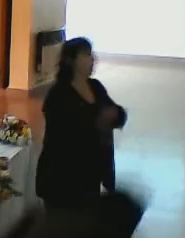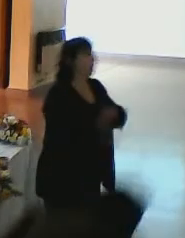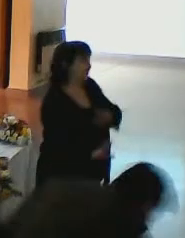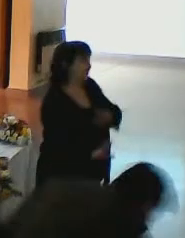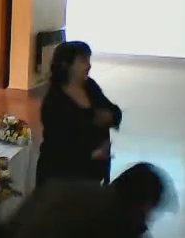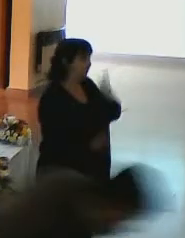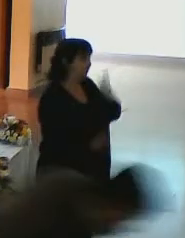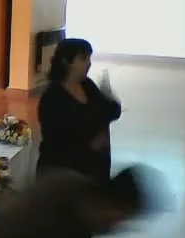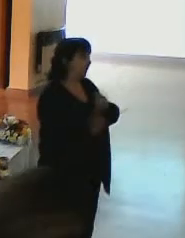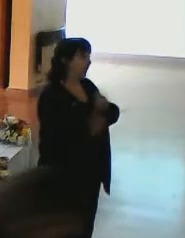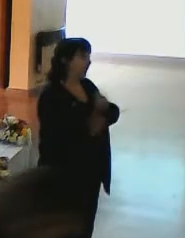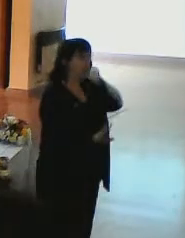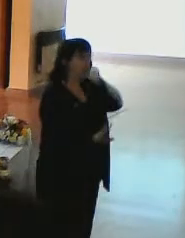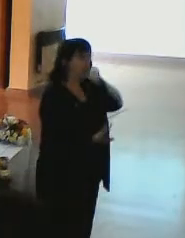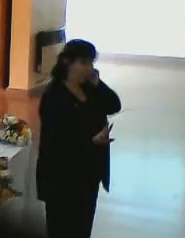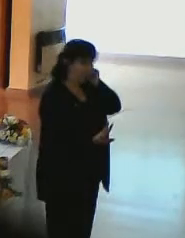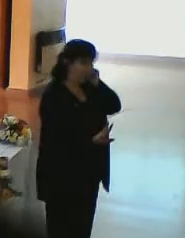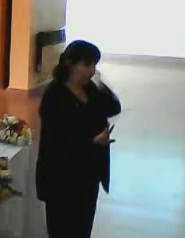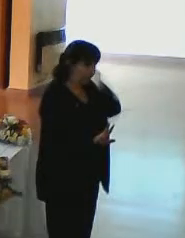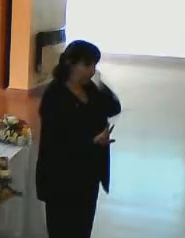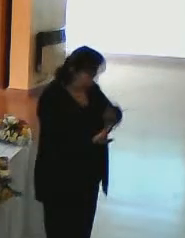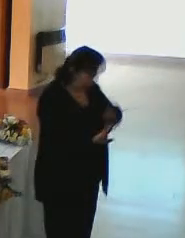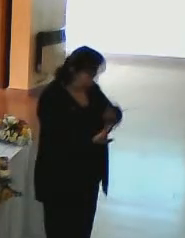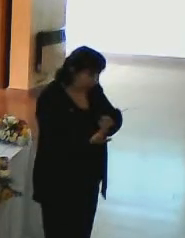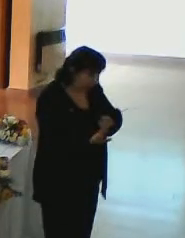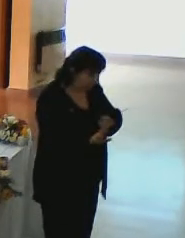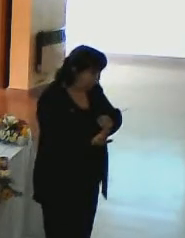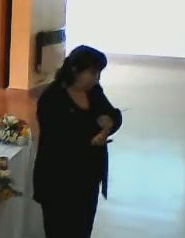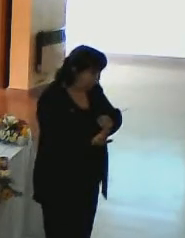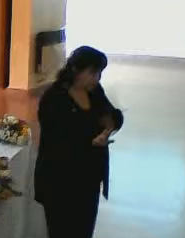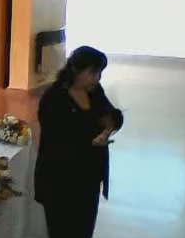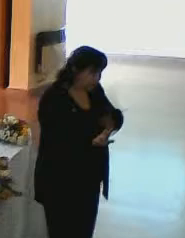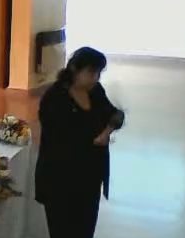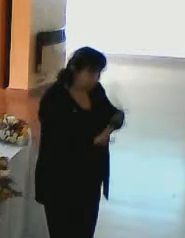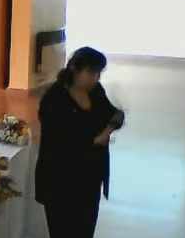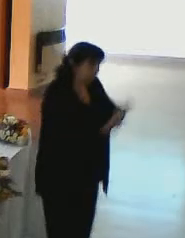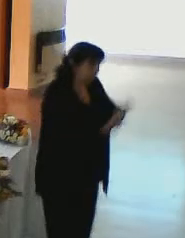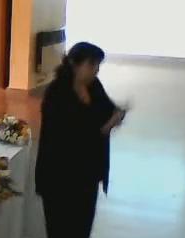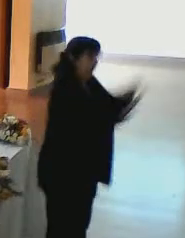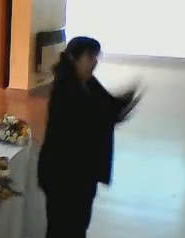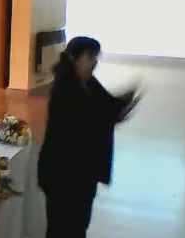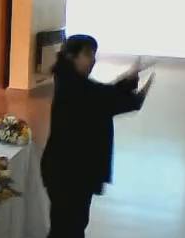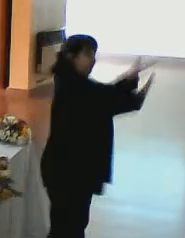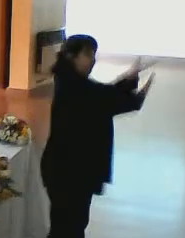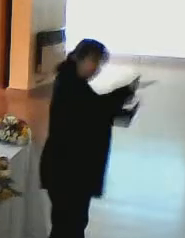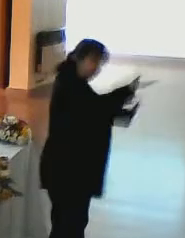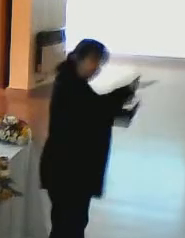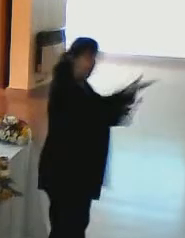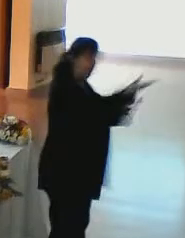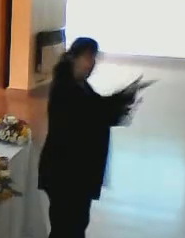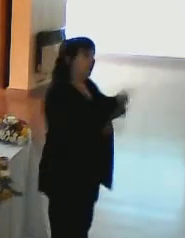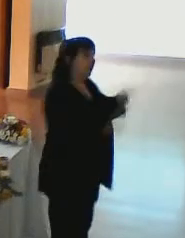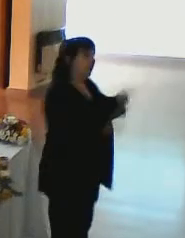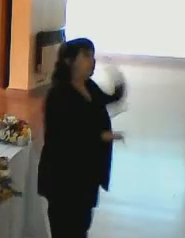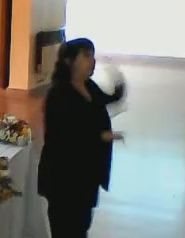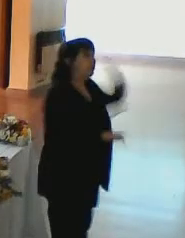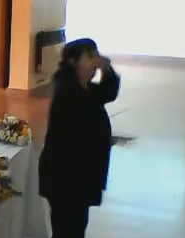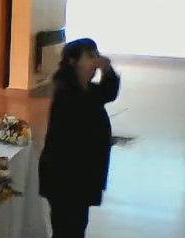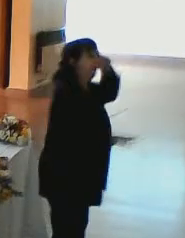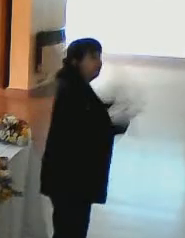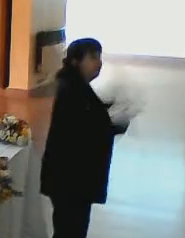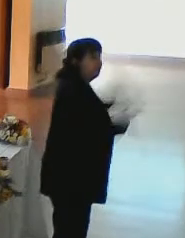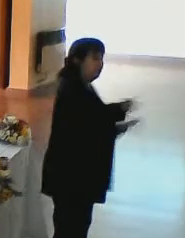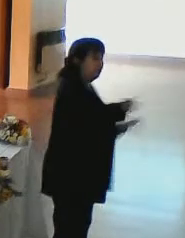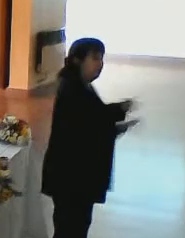de 4, sala de 2, estaríamos bajando esa área y es hacia lo que entendemos. Hoy en día nosotros vemos a chicos